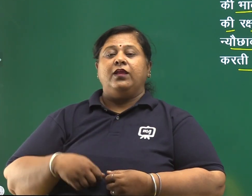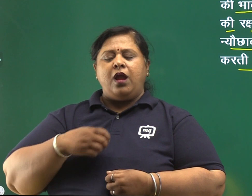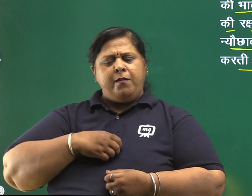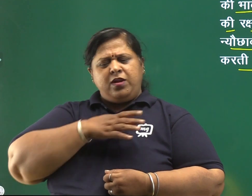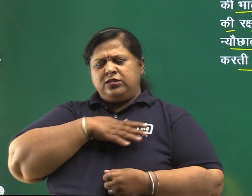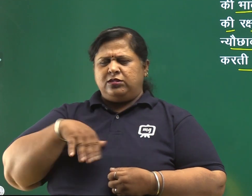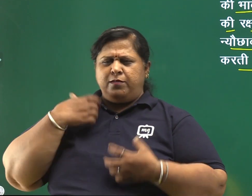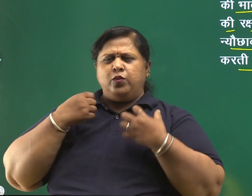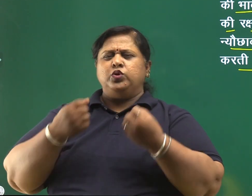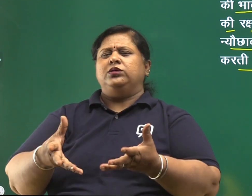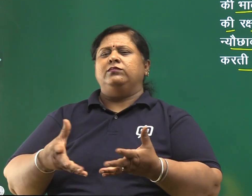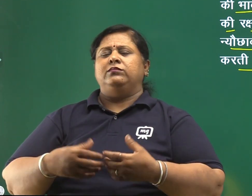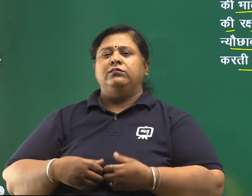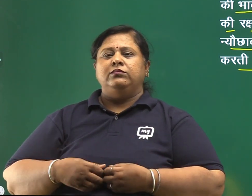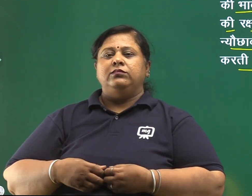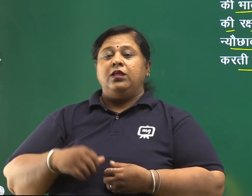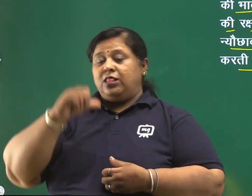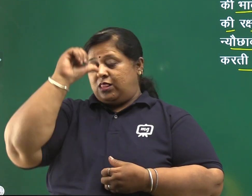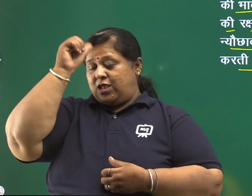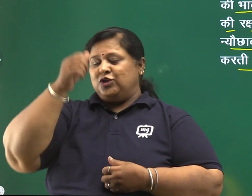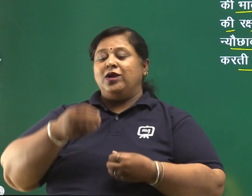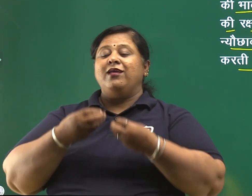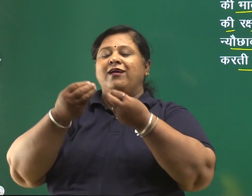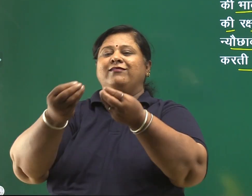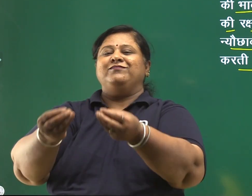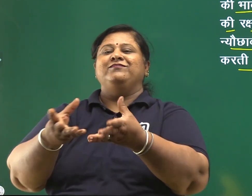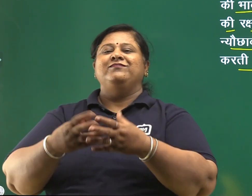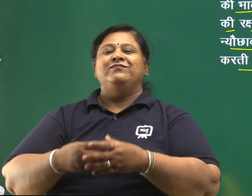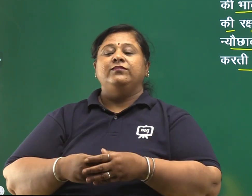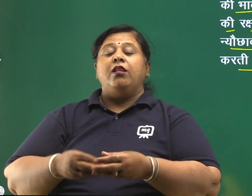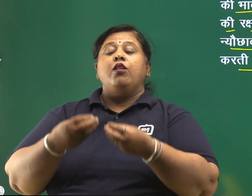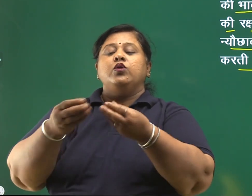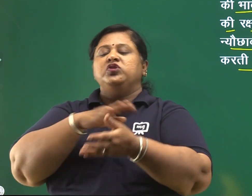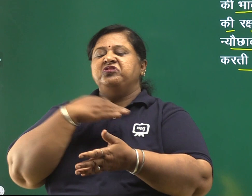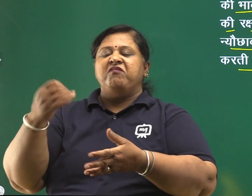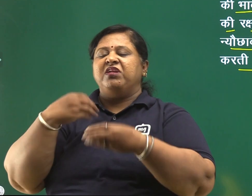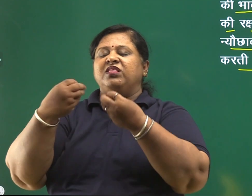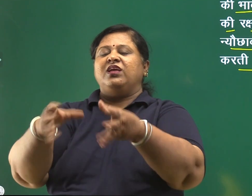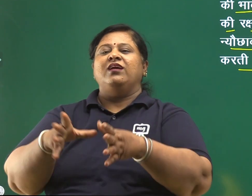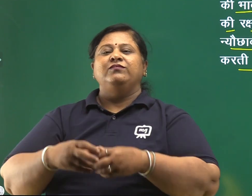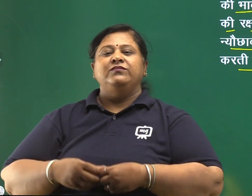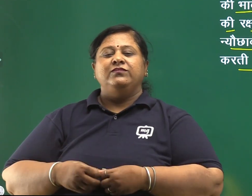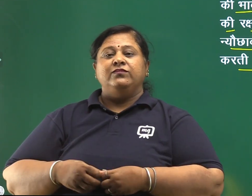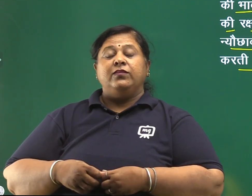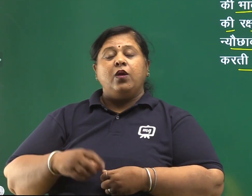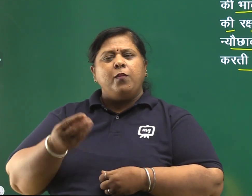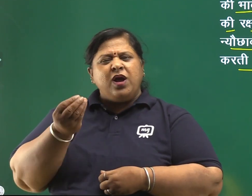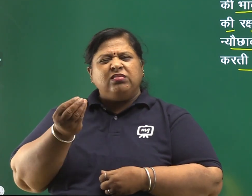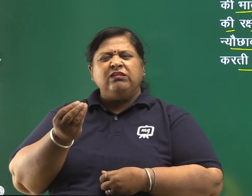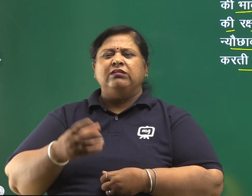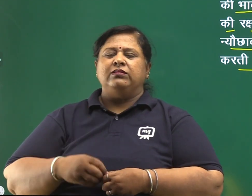अपना सब कुछ देश के लिए न्यौछावर कर दिया और